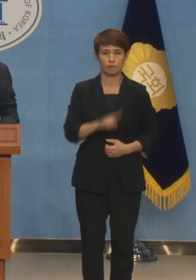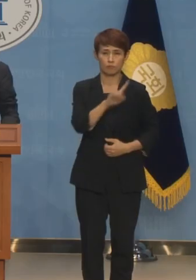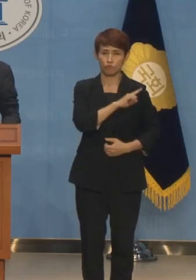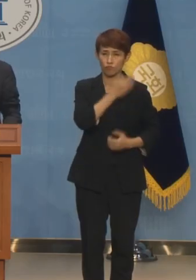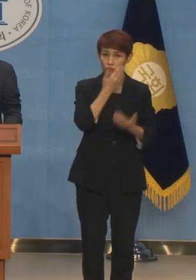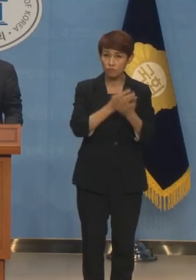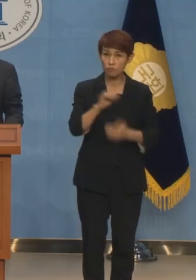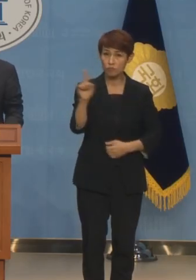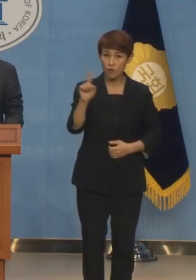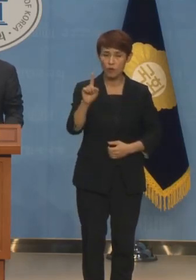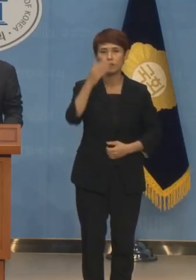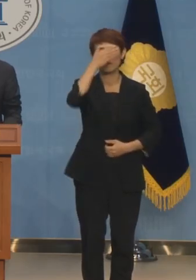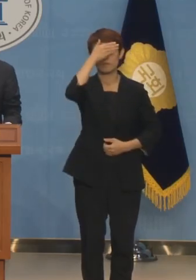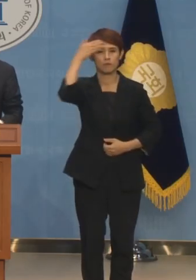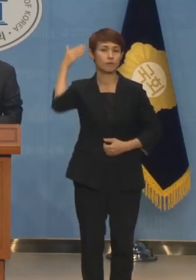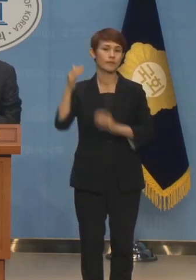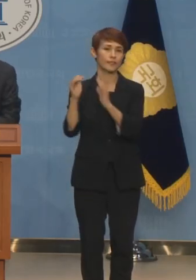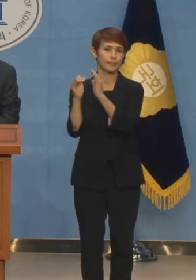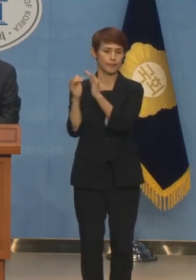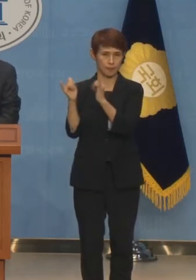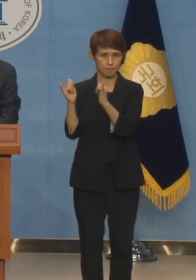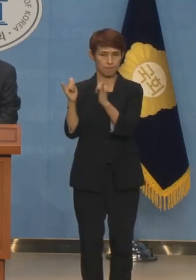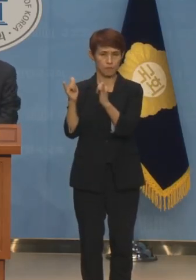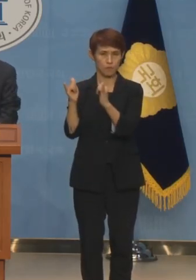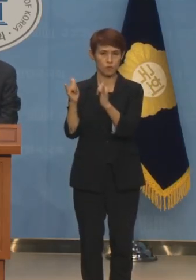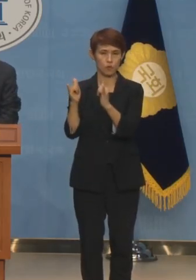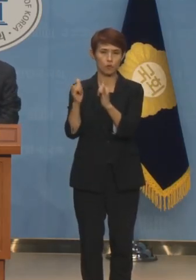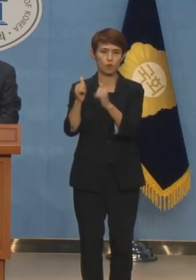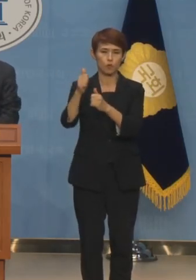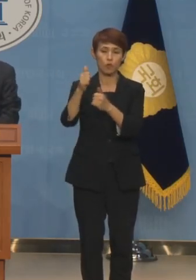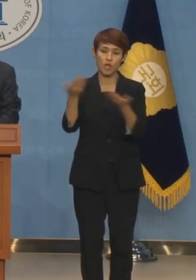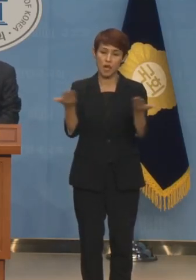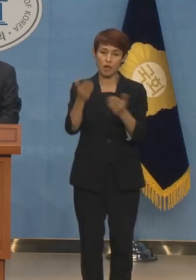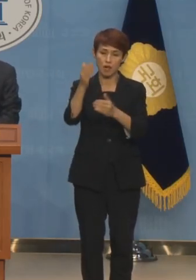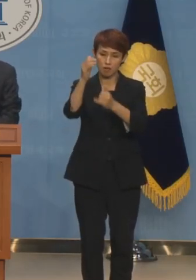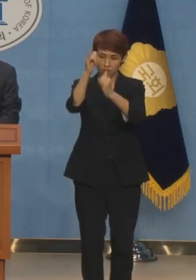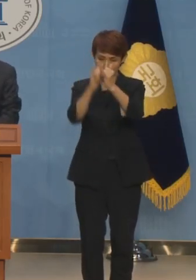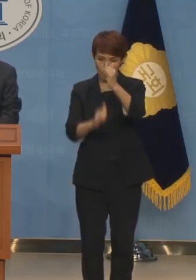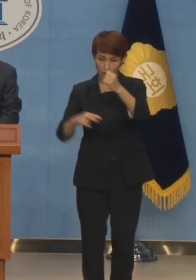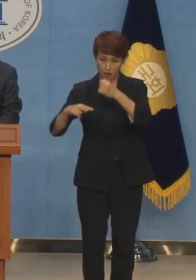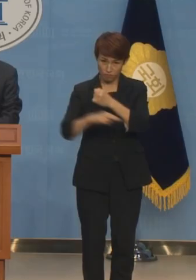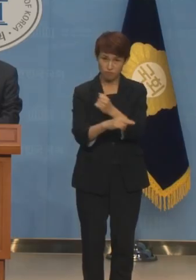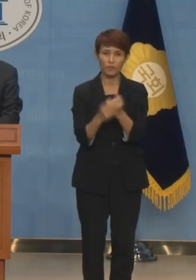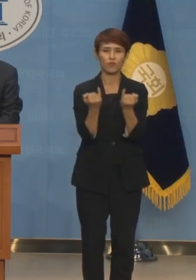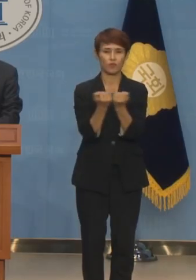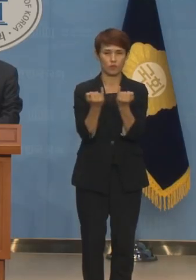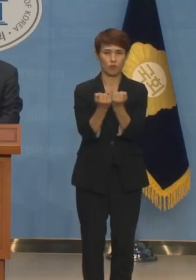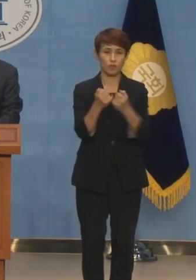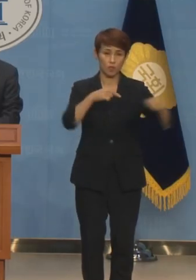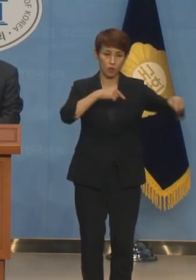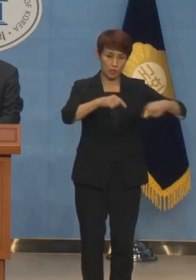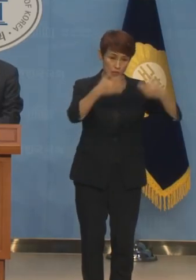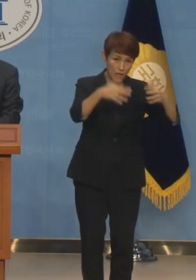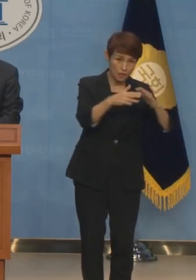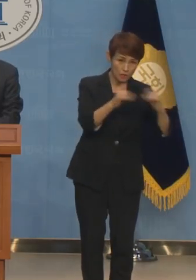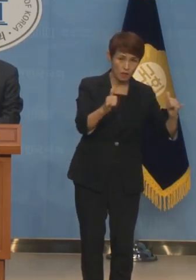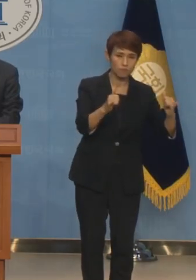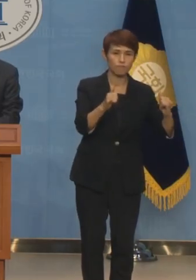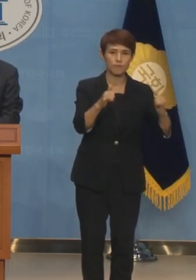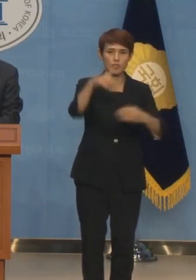무엇보다 젊은 세대나 경력 단절 여성 등 정치적 약자들이 선거에